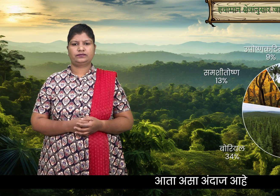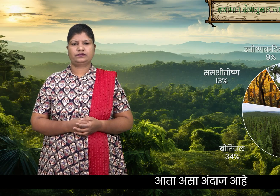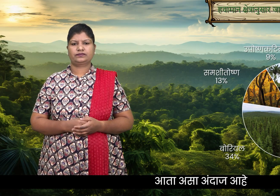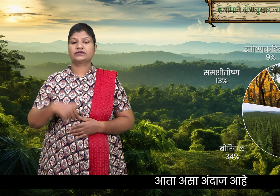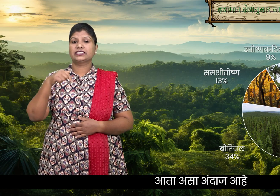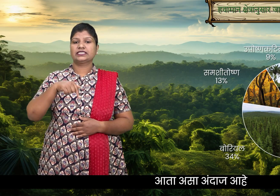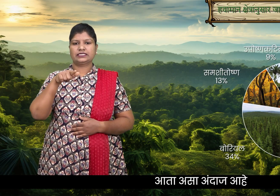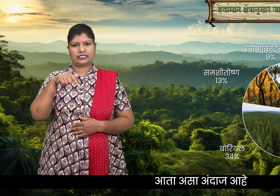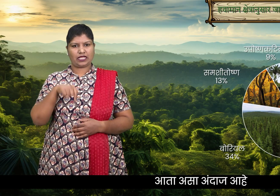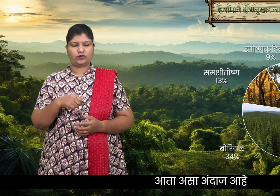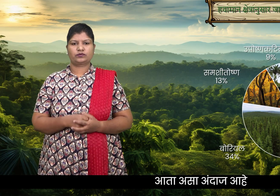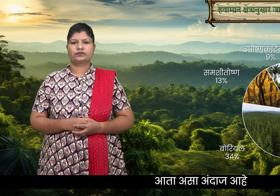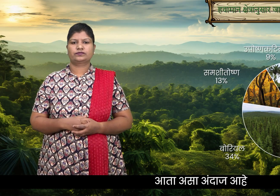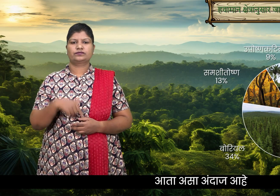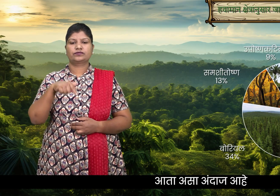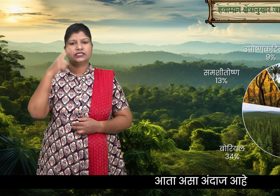आता असा अंदाज आहे